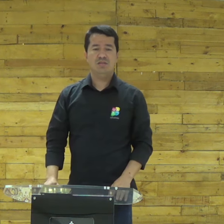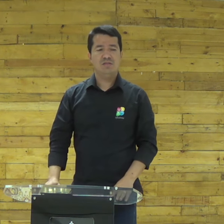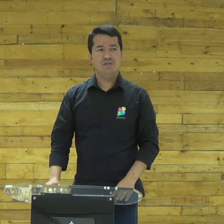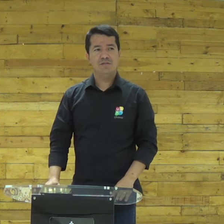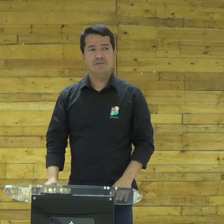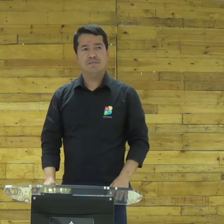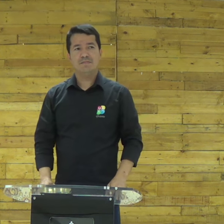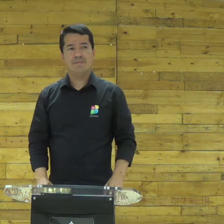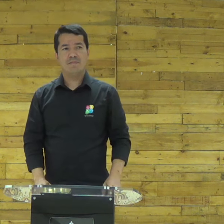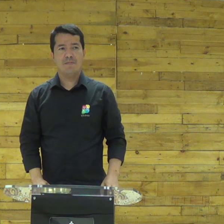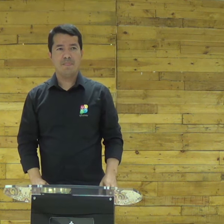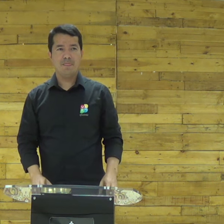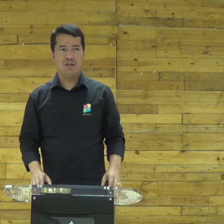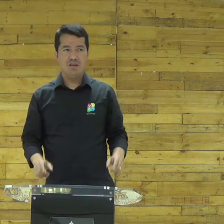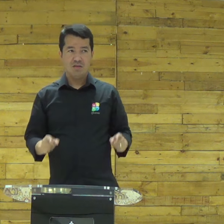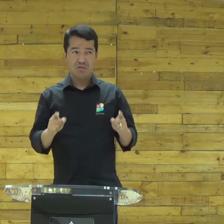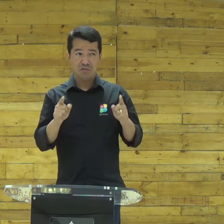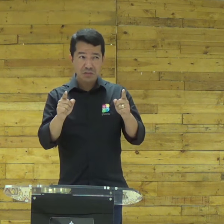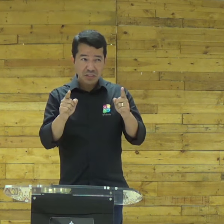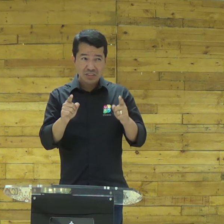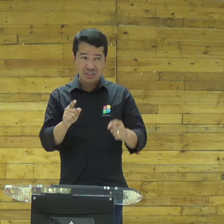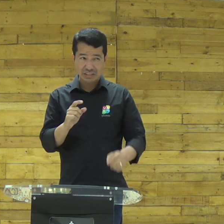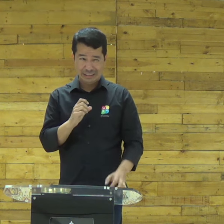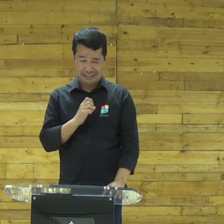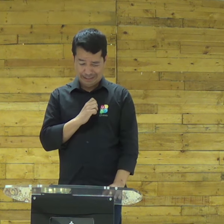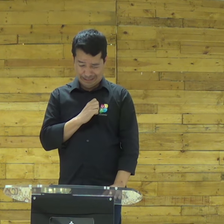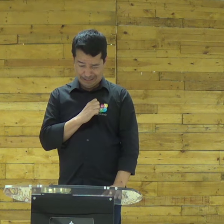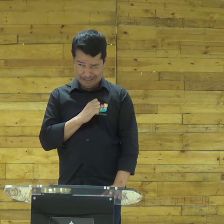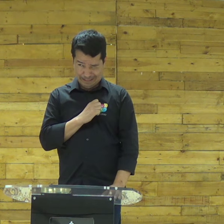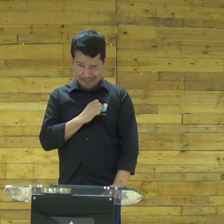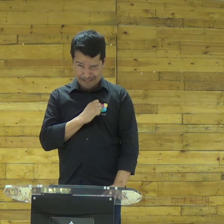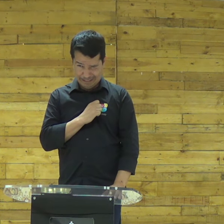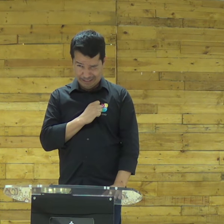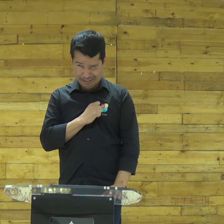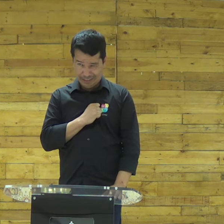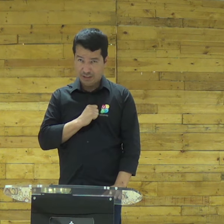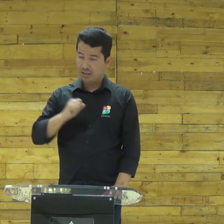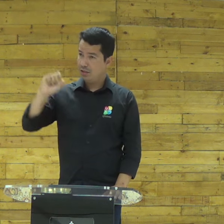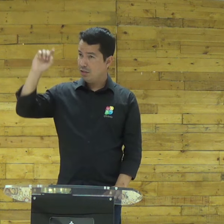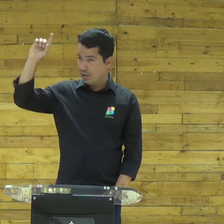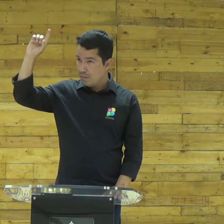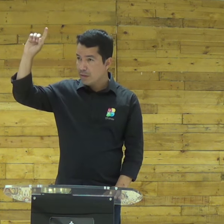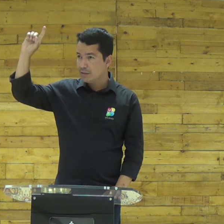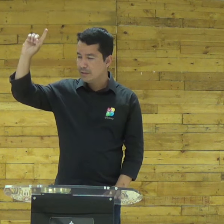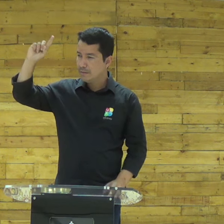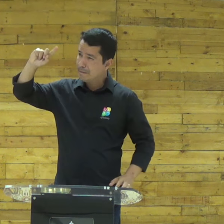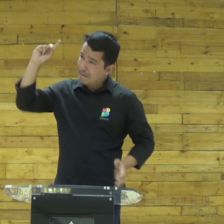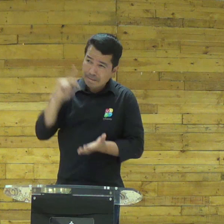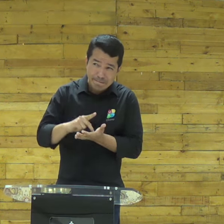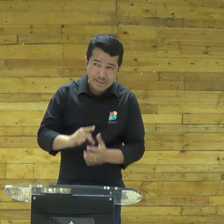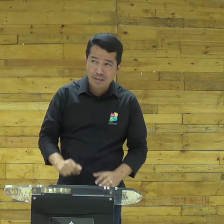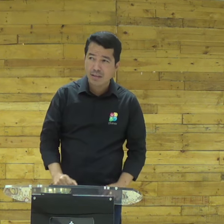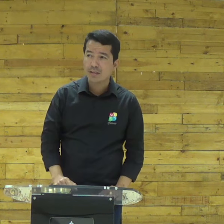no Senhor e você ama a Deus